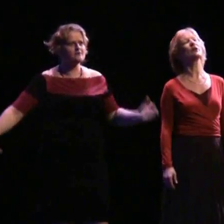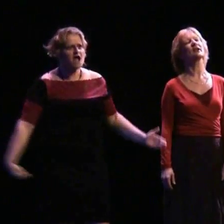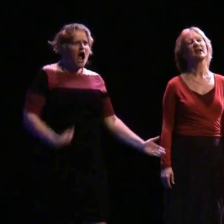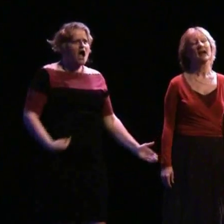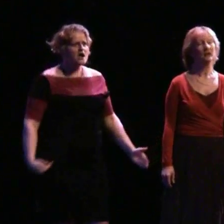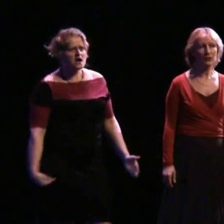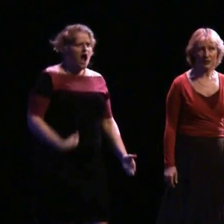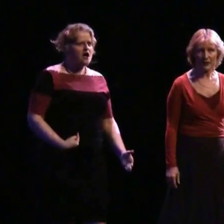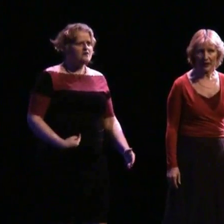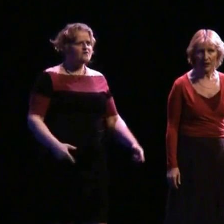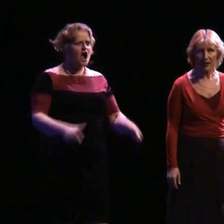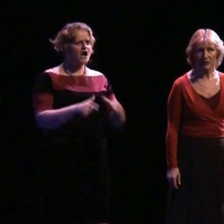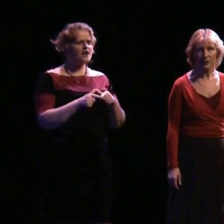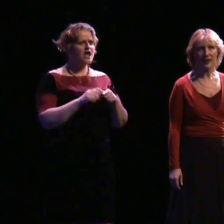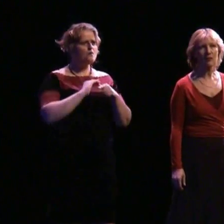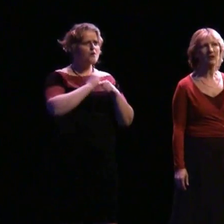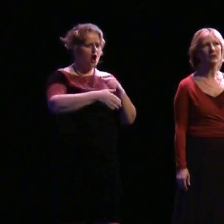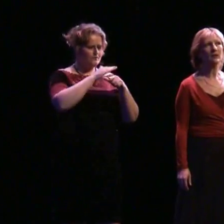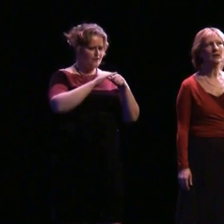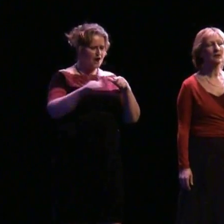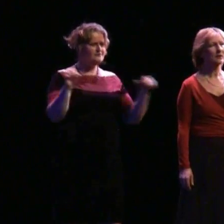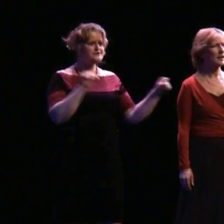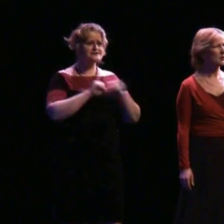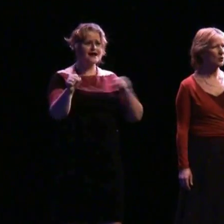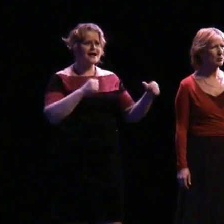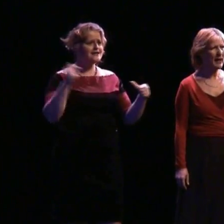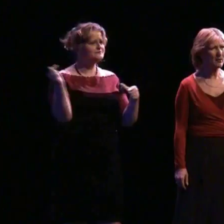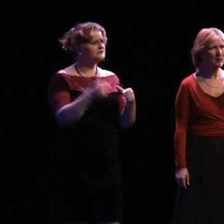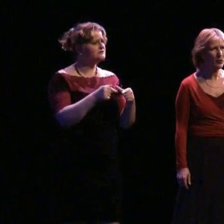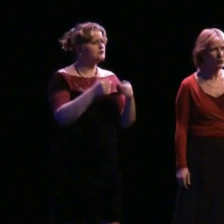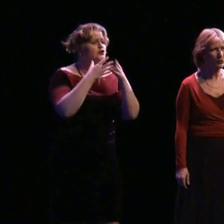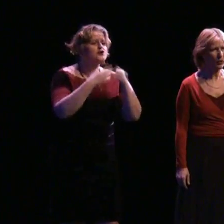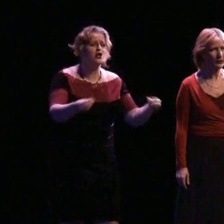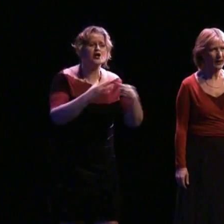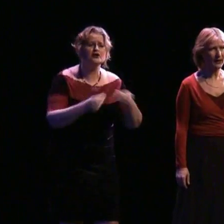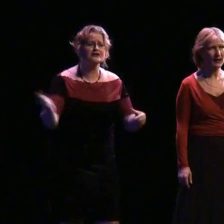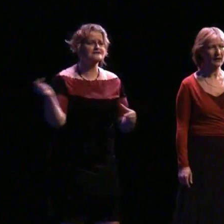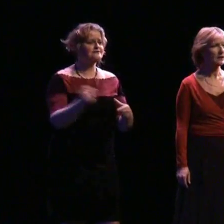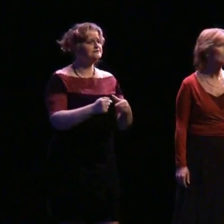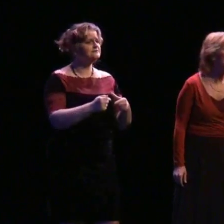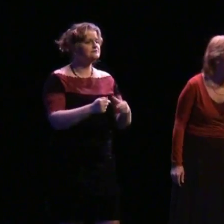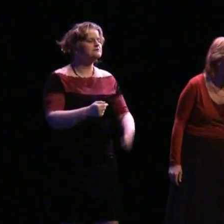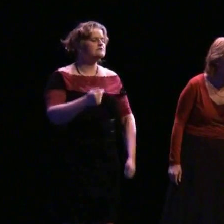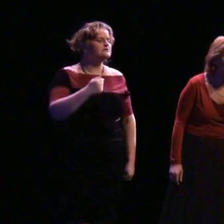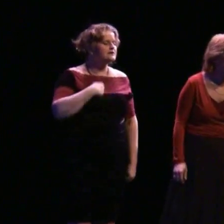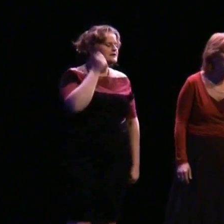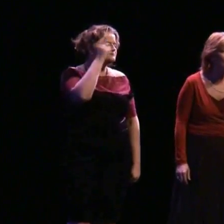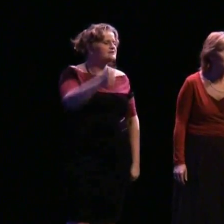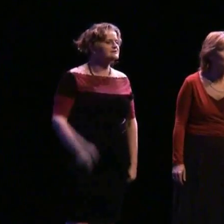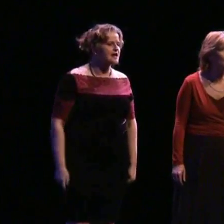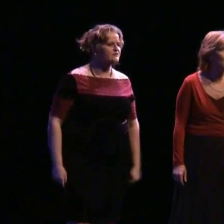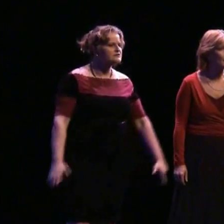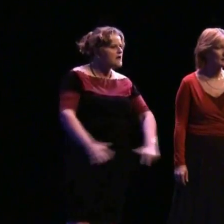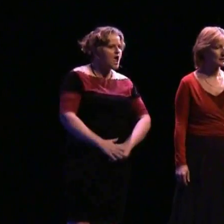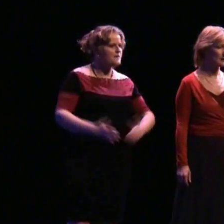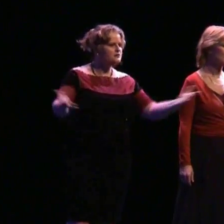en opgewondener. Hij drukte zich tegen me aan en toen hij in me kwam, deed het zo'n pijn aan mijn blote, bolle vagina. De bescherming was weg, er zat